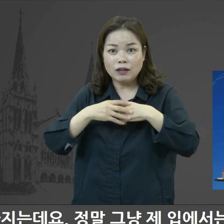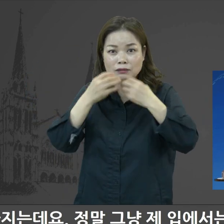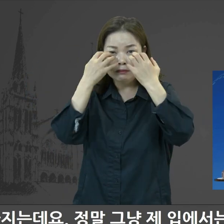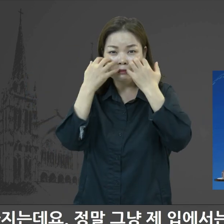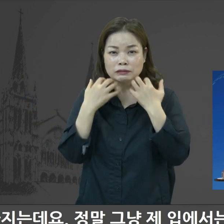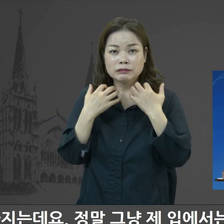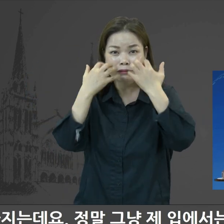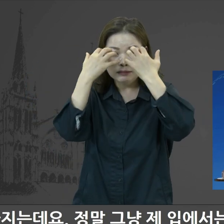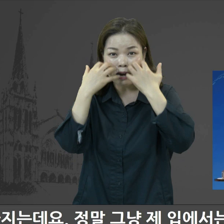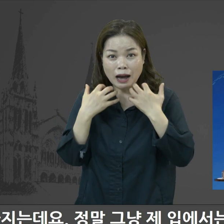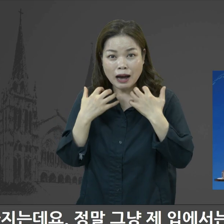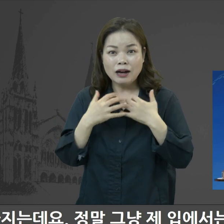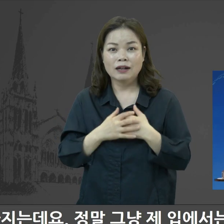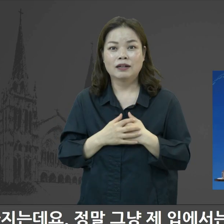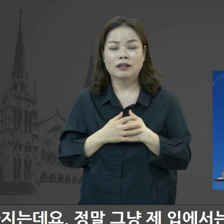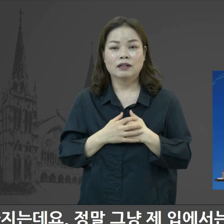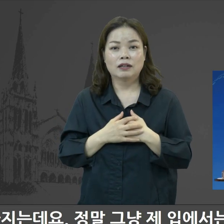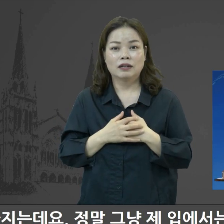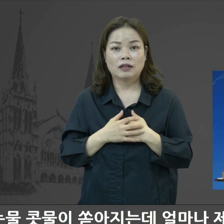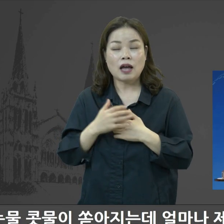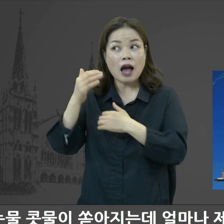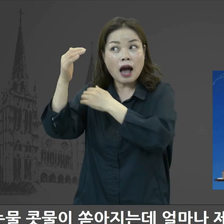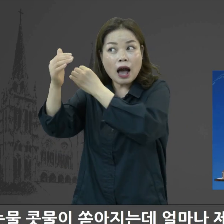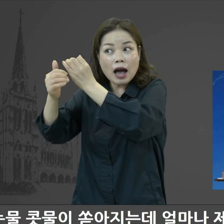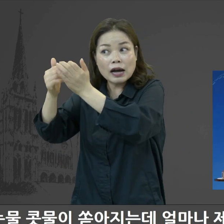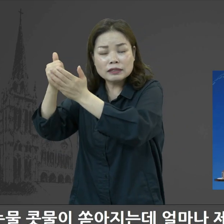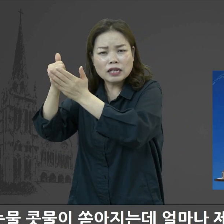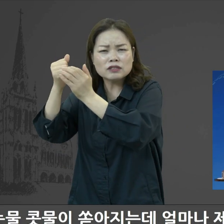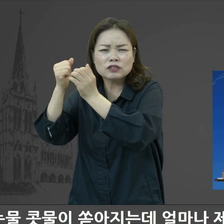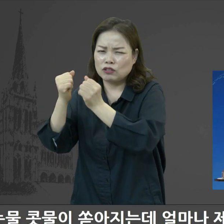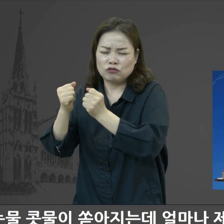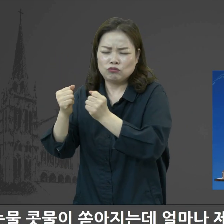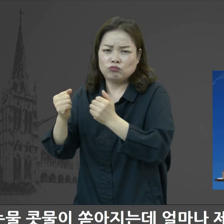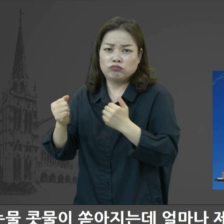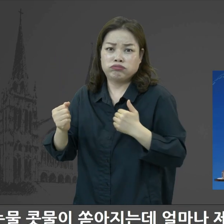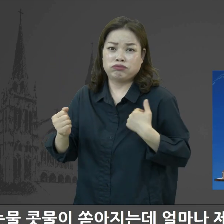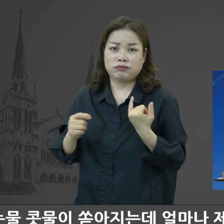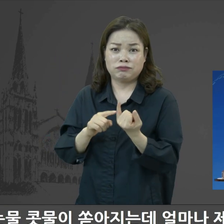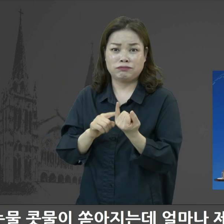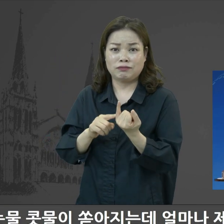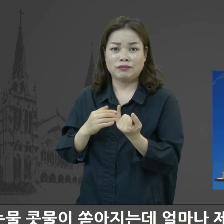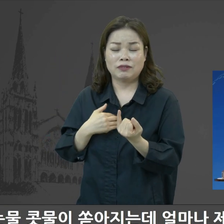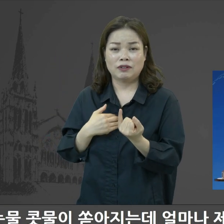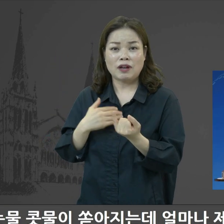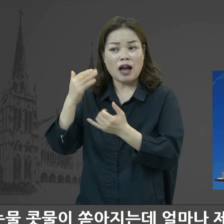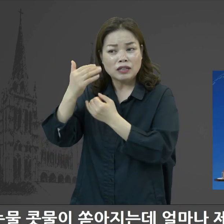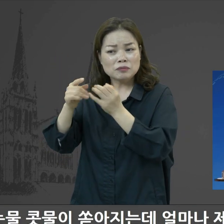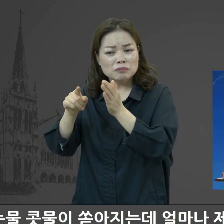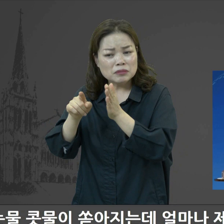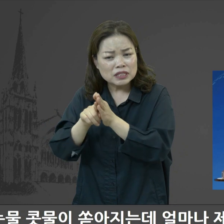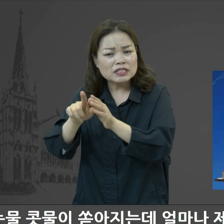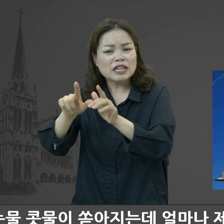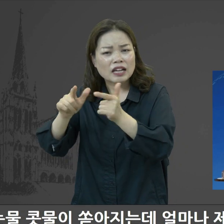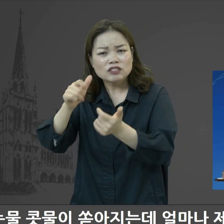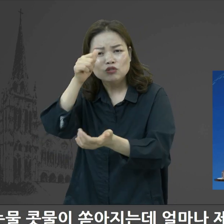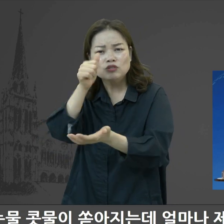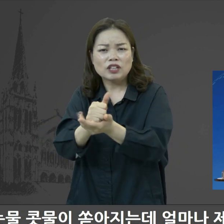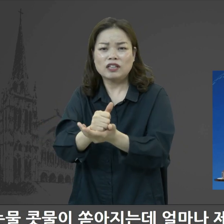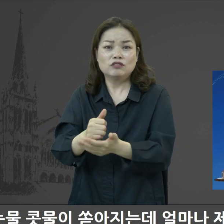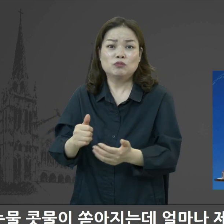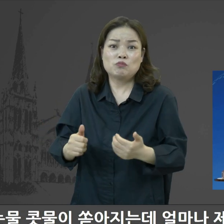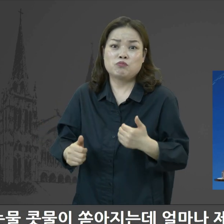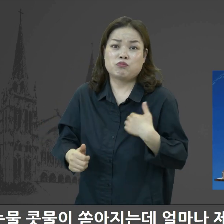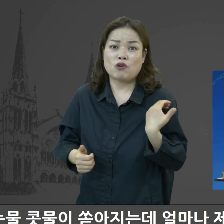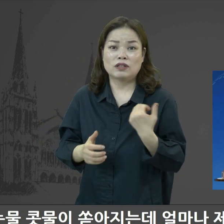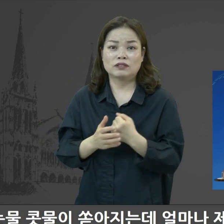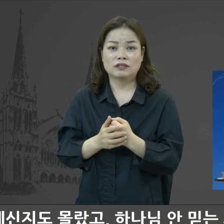정말 우는지, 저는요 하나님이 계신지도 몰랐고 하나님 안 믿는 죄가 있는지도 몰랐어요.